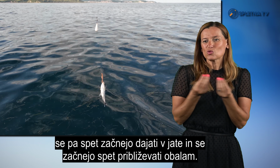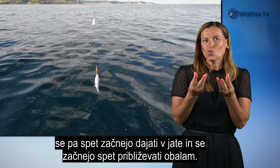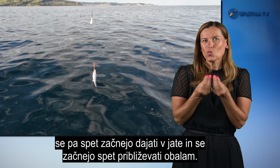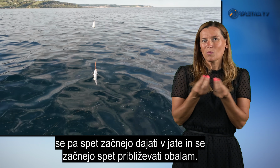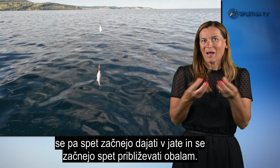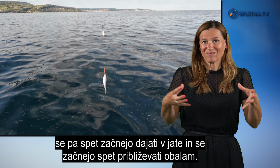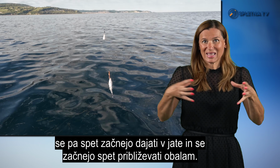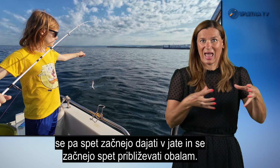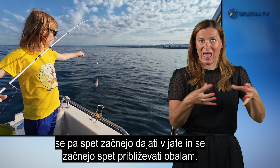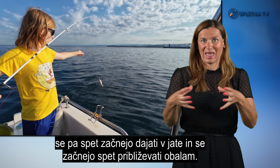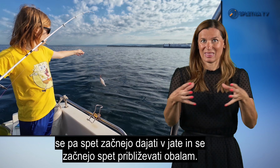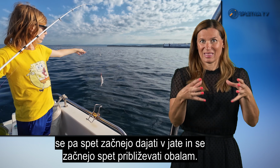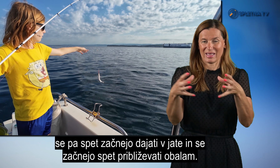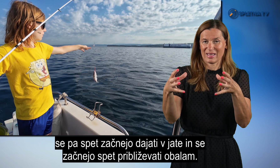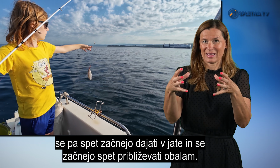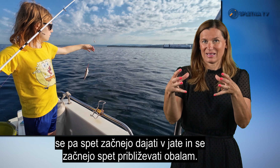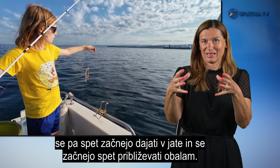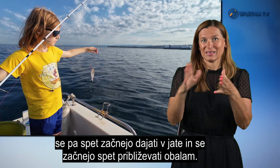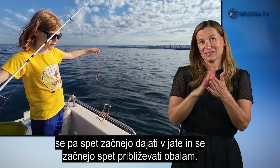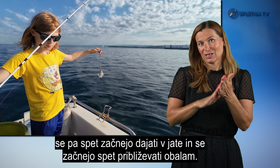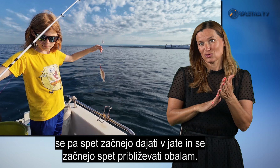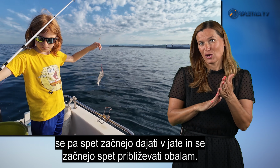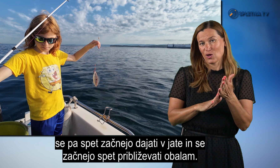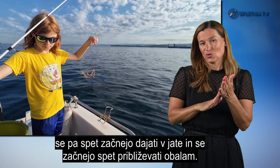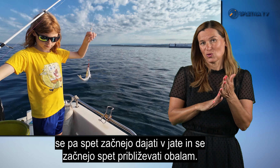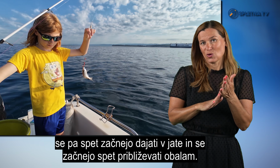in se začnejo spet